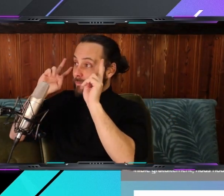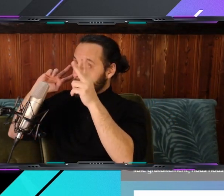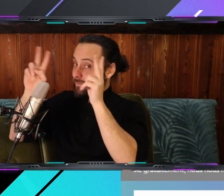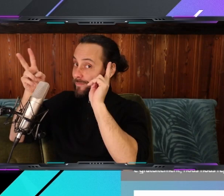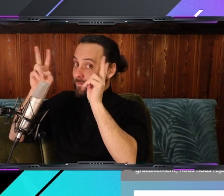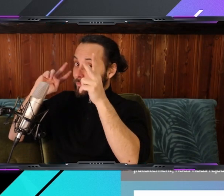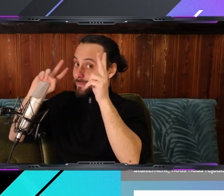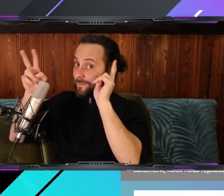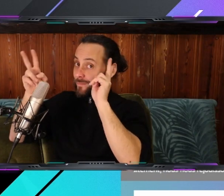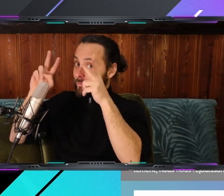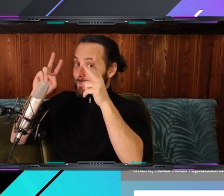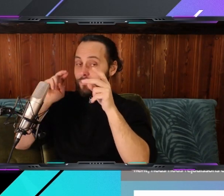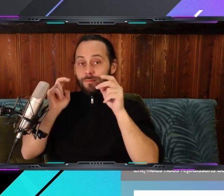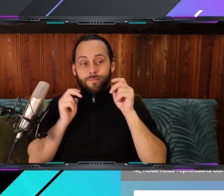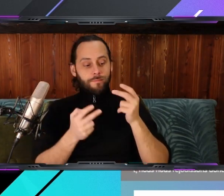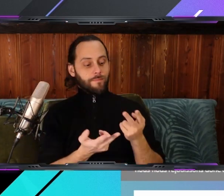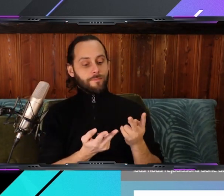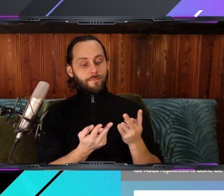L'hôpital.